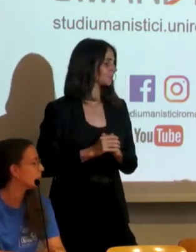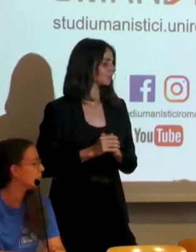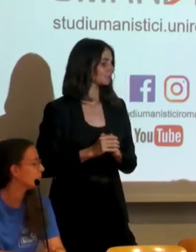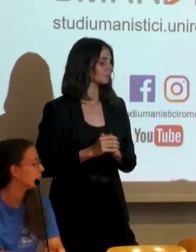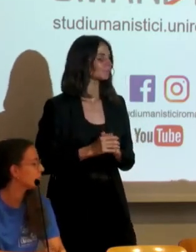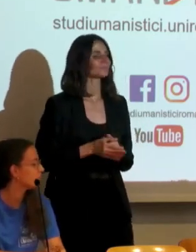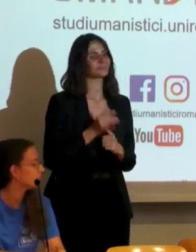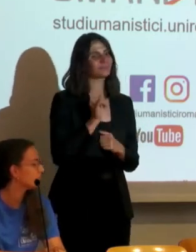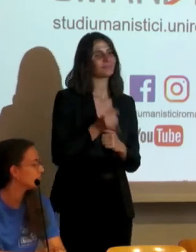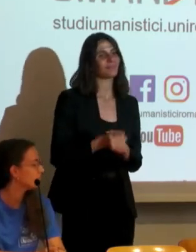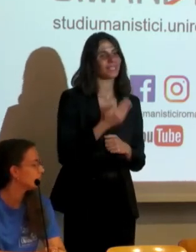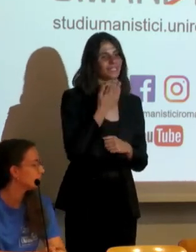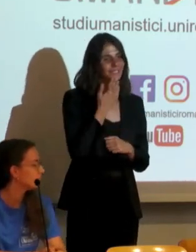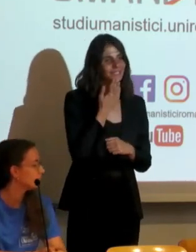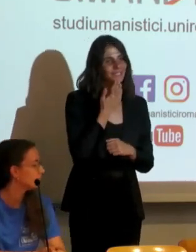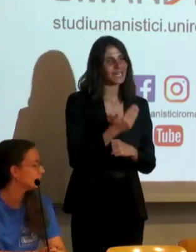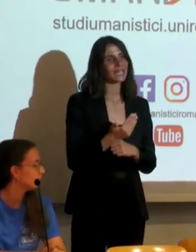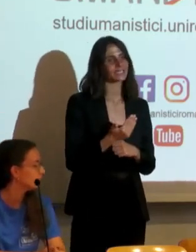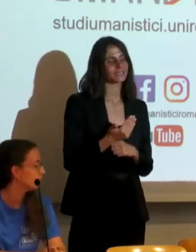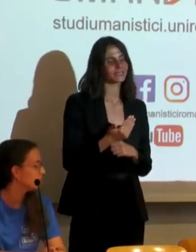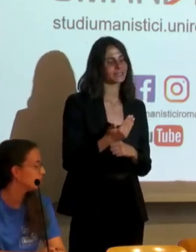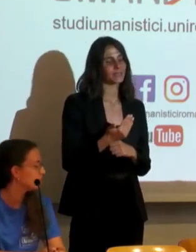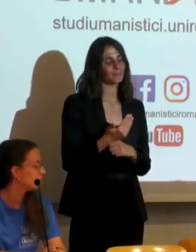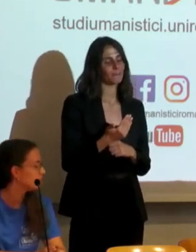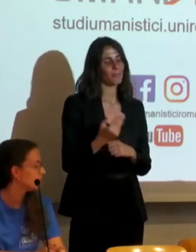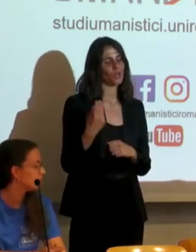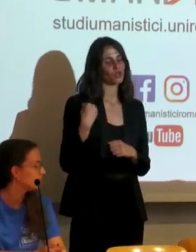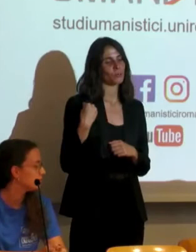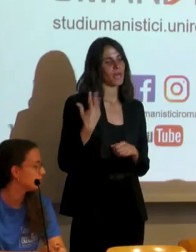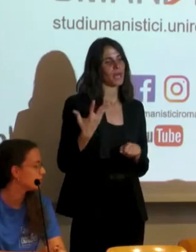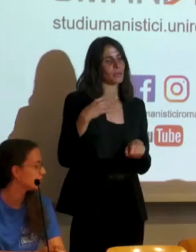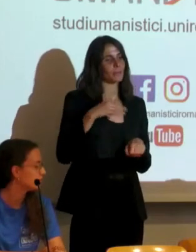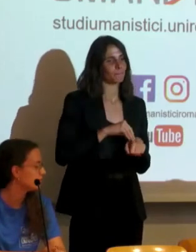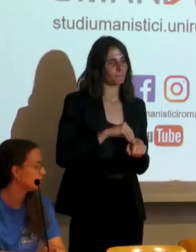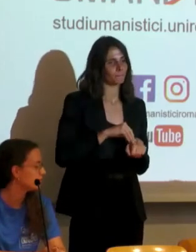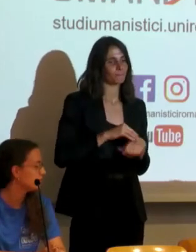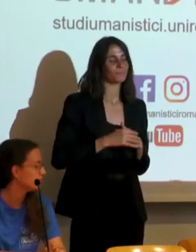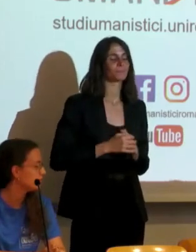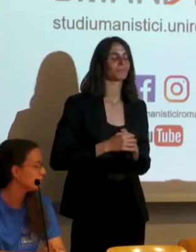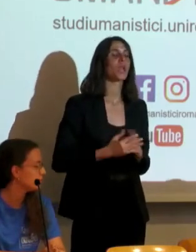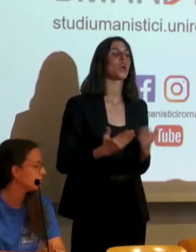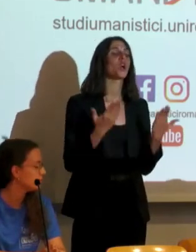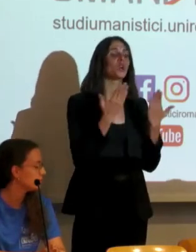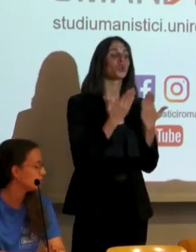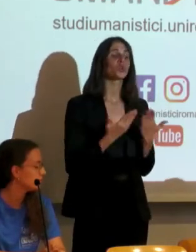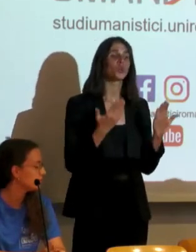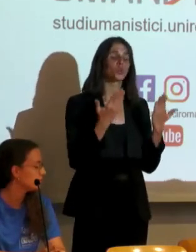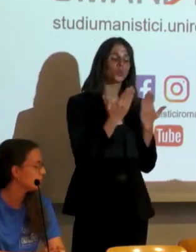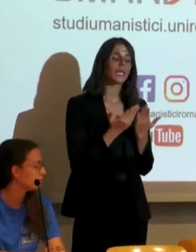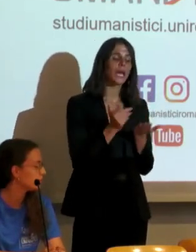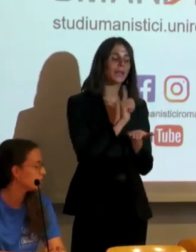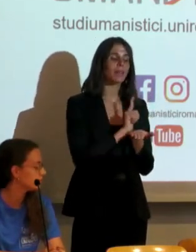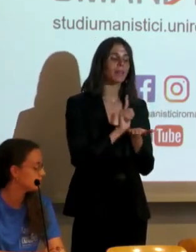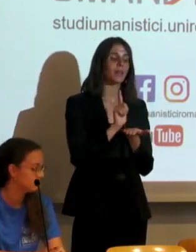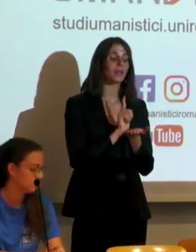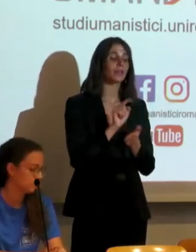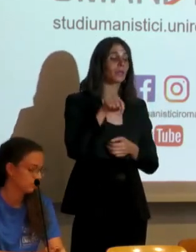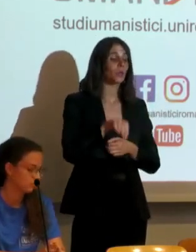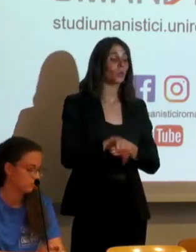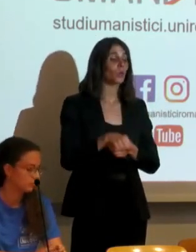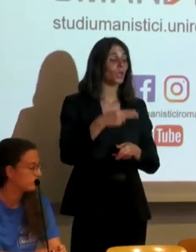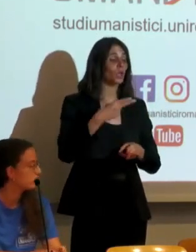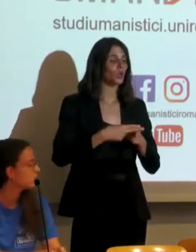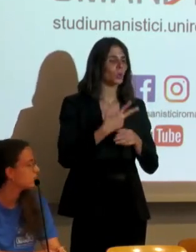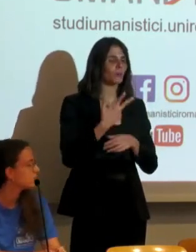Sì, grazie per questa ulteriore domanda. Perché studiare lettere a Roma 3? Io